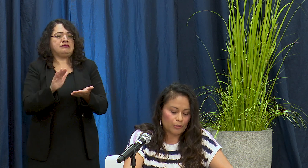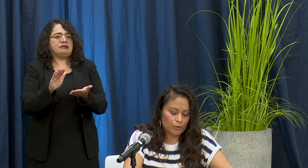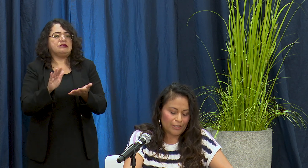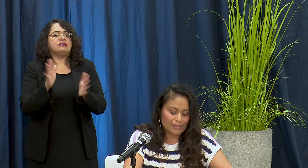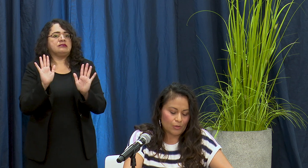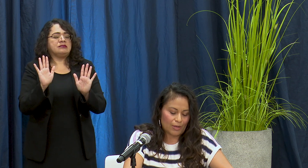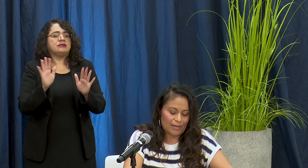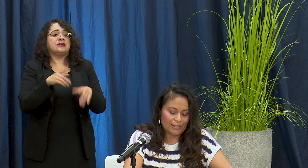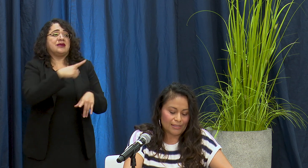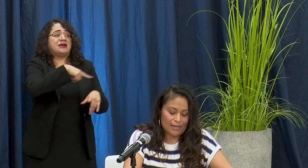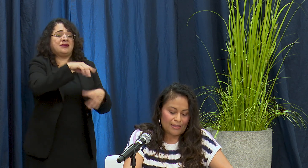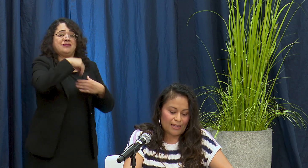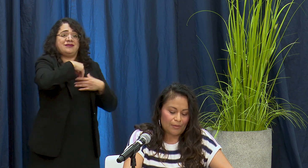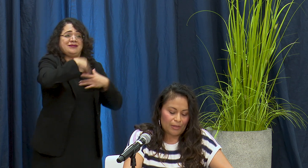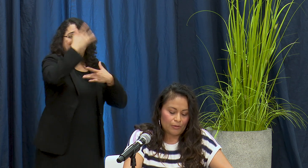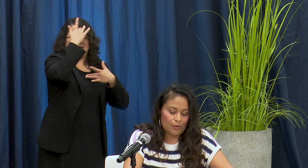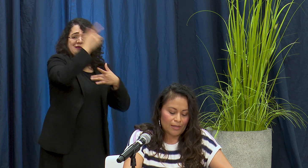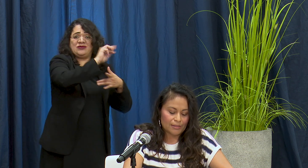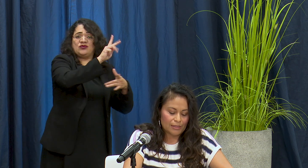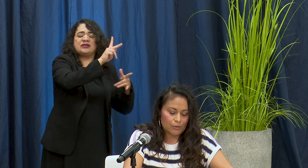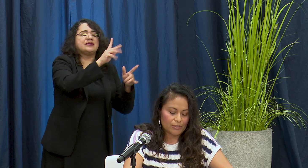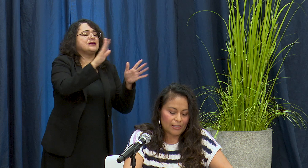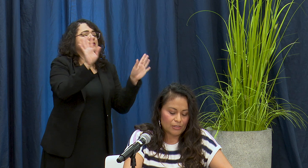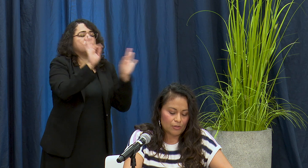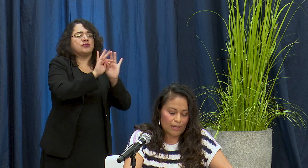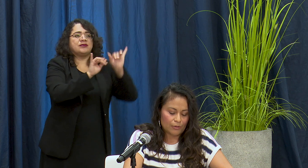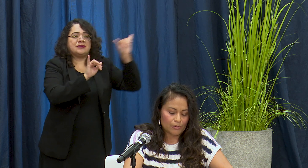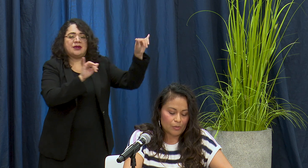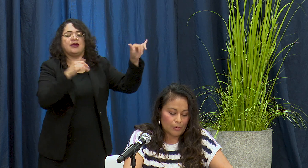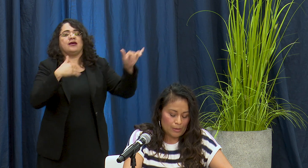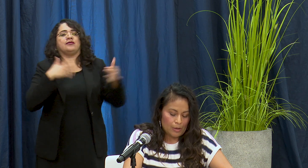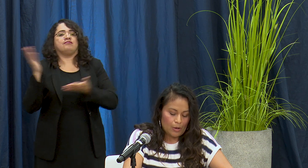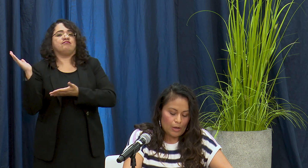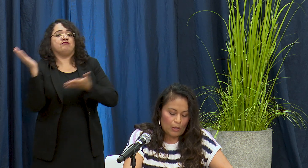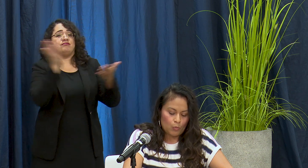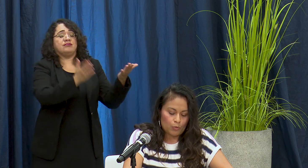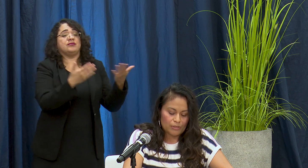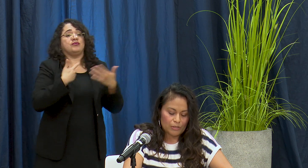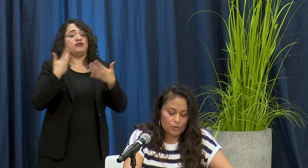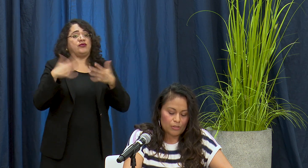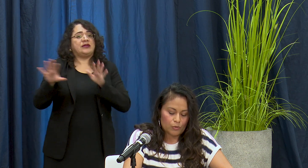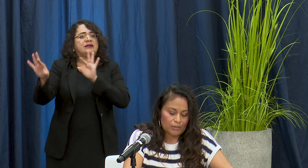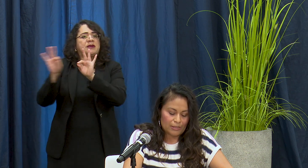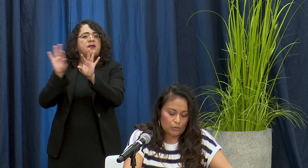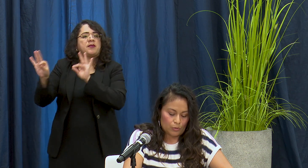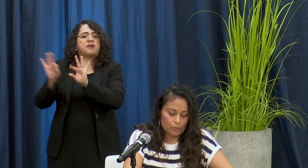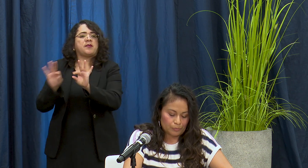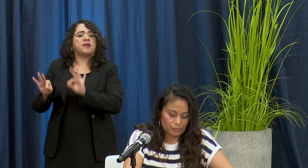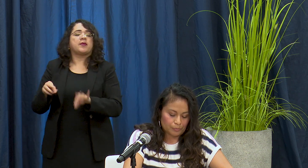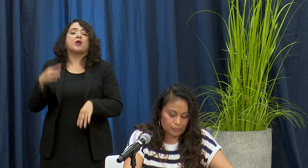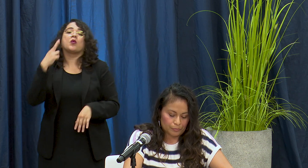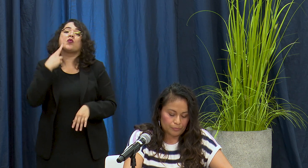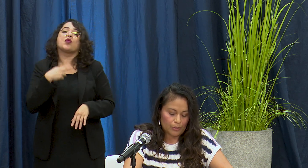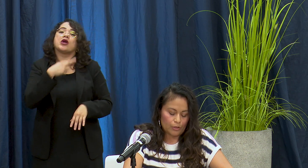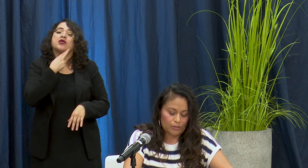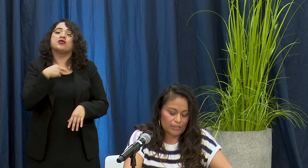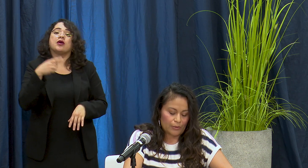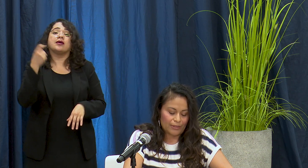Los proveedores locales de alimento han sido seleccionados en un proceso de solicitud.